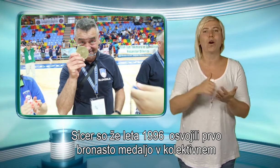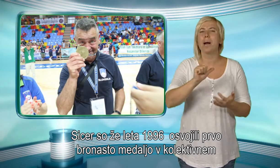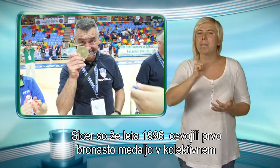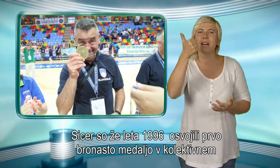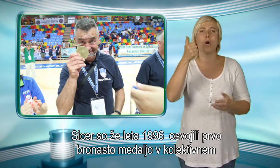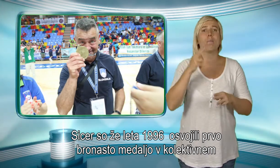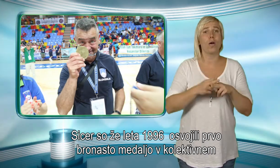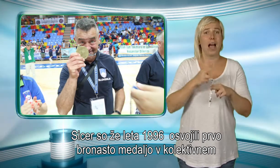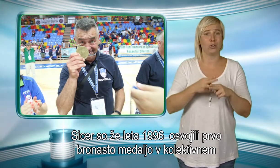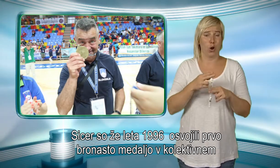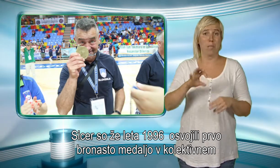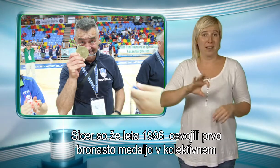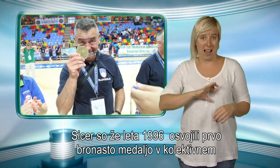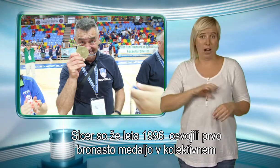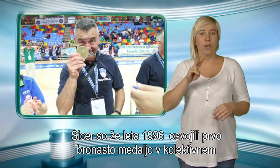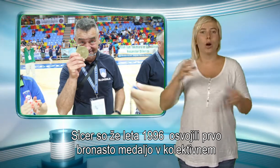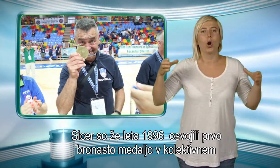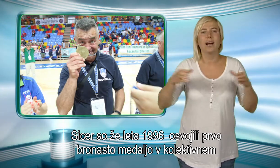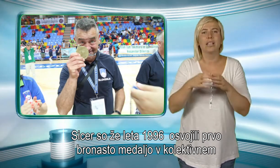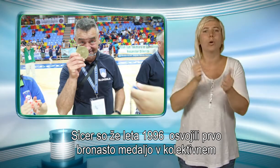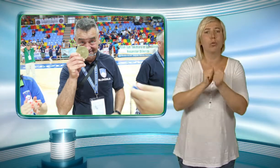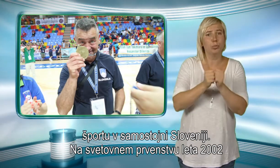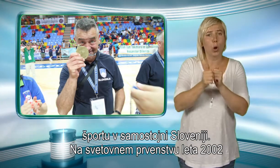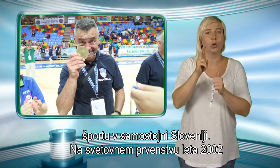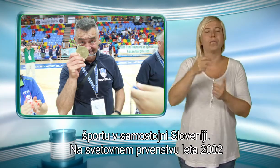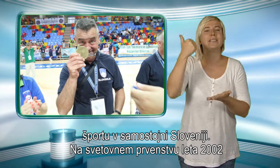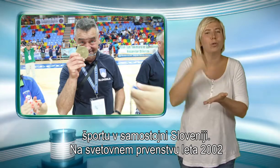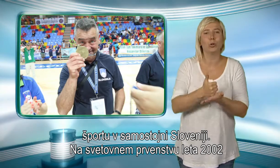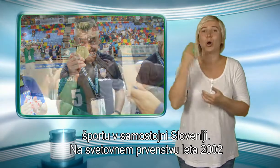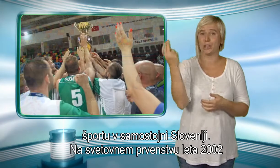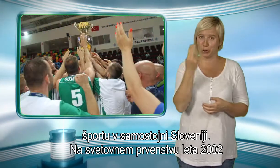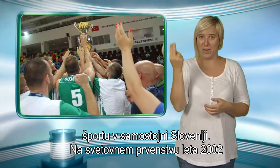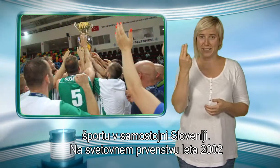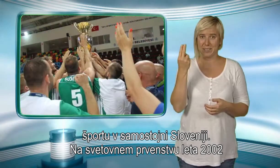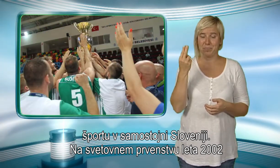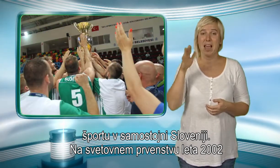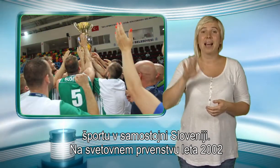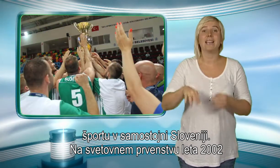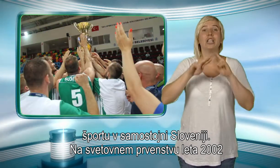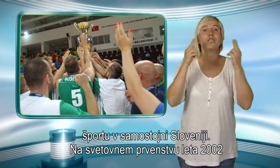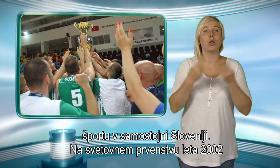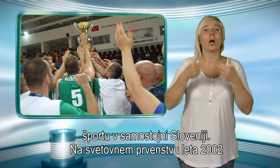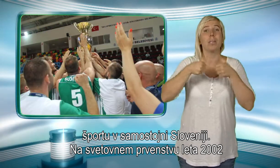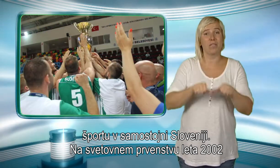1996 osvojili prvo bronasto medaljo v kolektivnem športu v samostojni Sloveniji. Na svetovnem prvenstvu